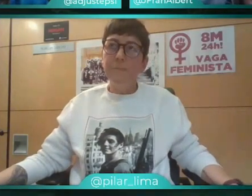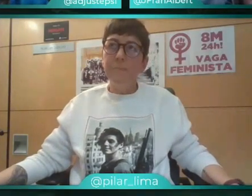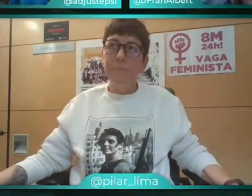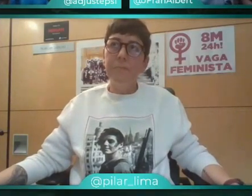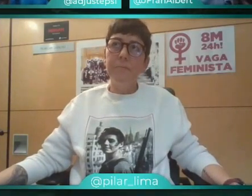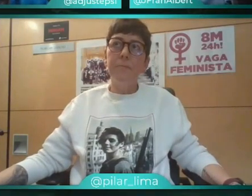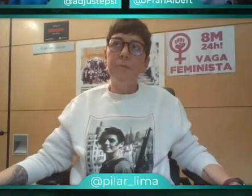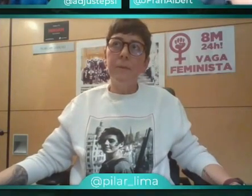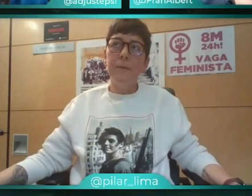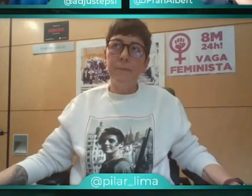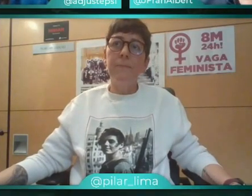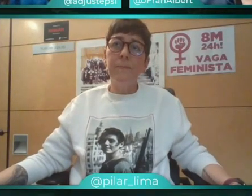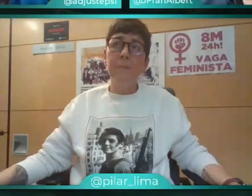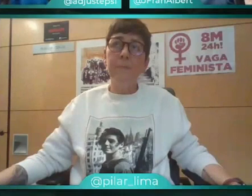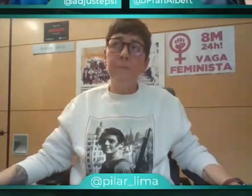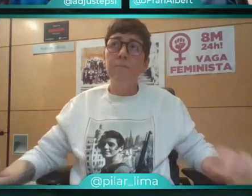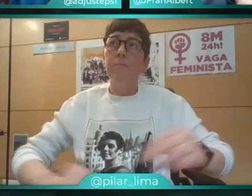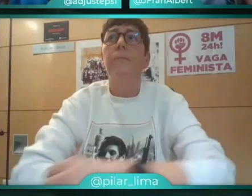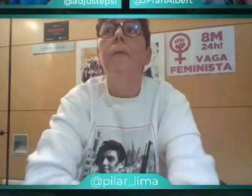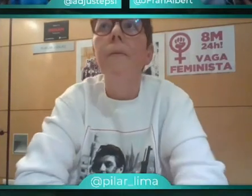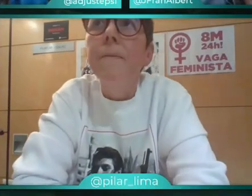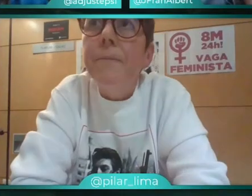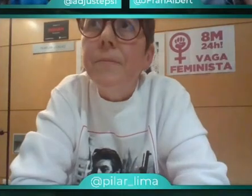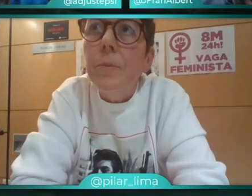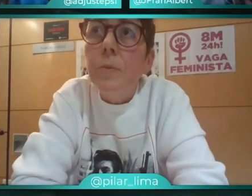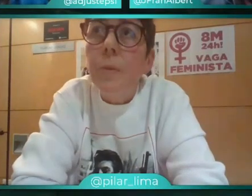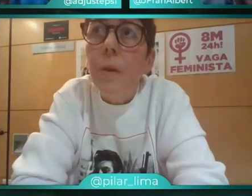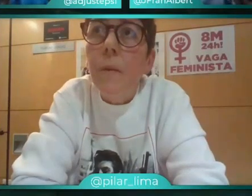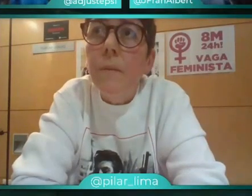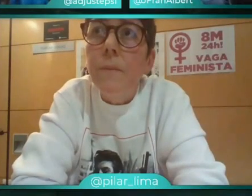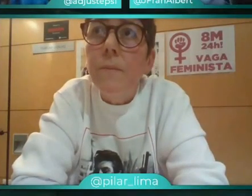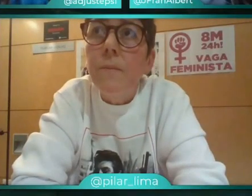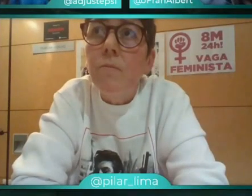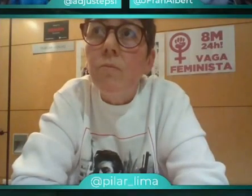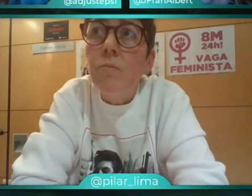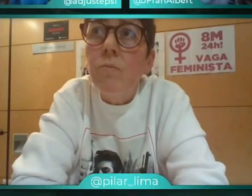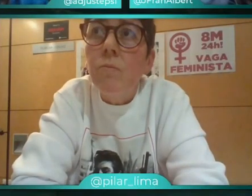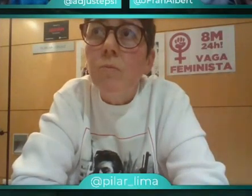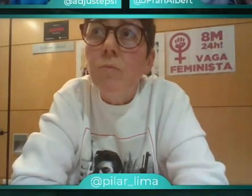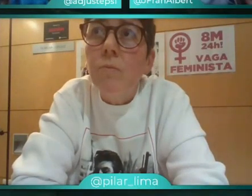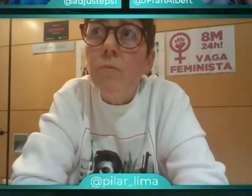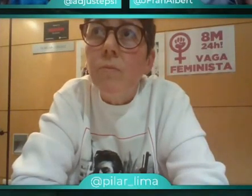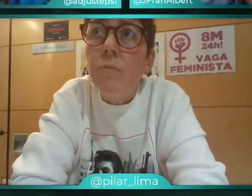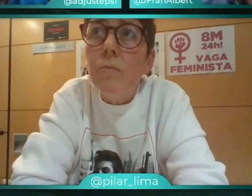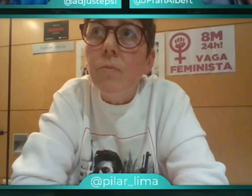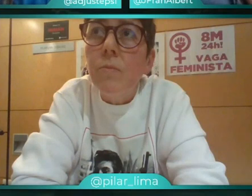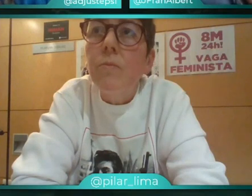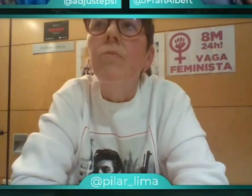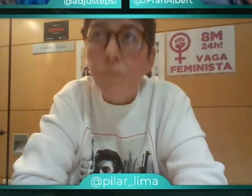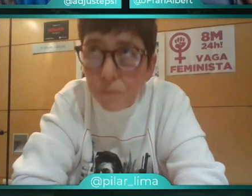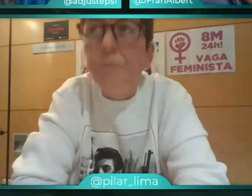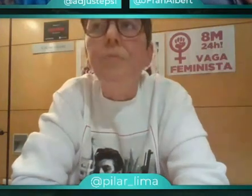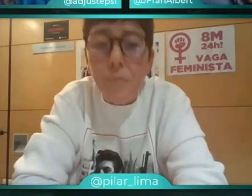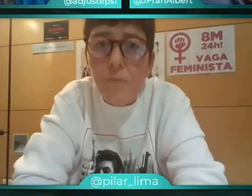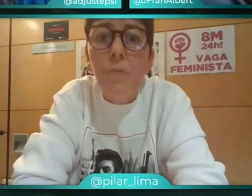de donde soy yo está muy bien el tema por ejemplo de la ley de tanteo y retracto que se aprobó gracias a unidad podemos que